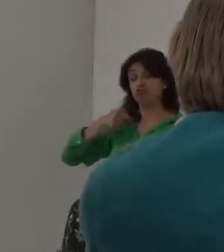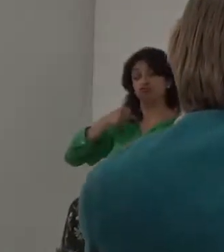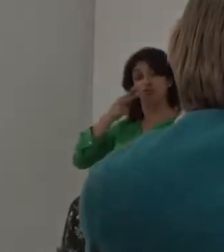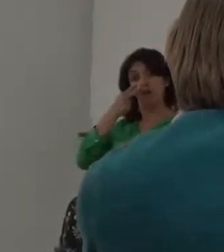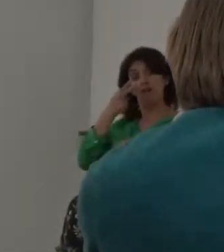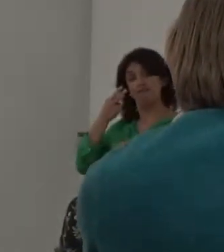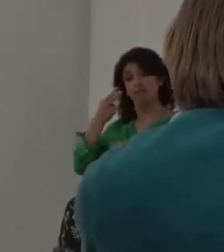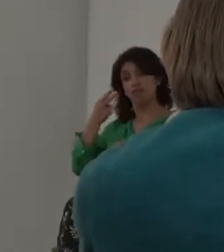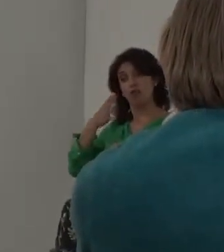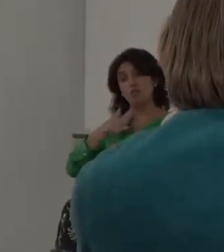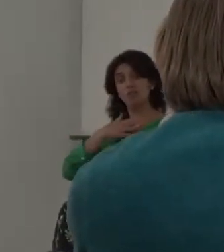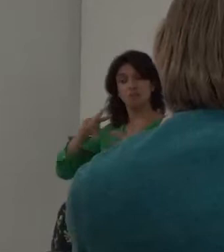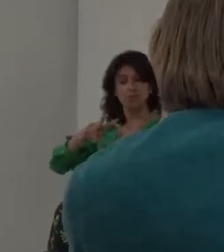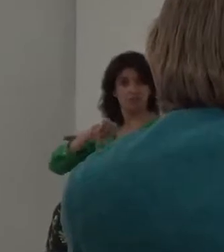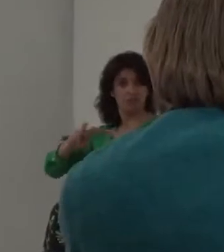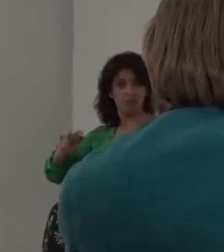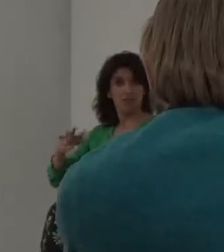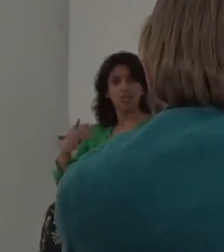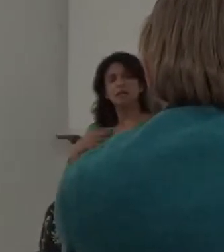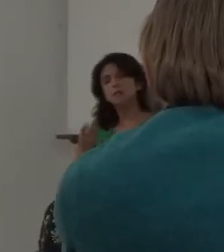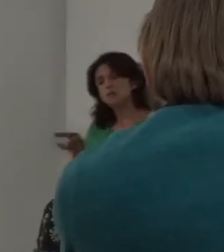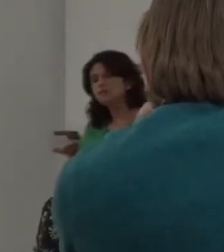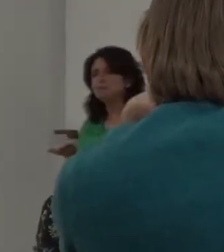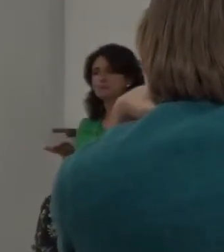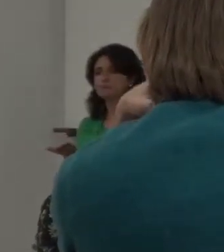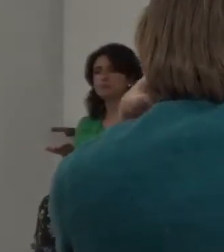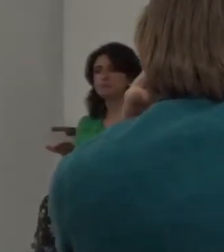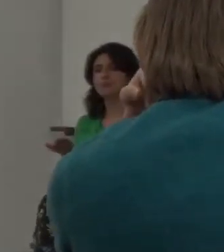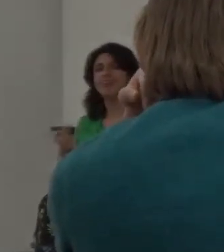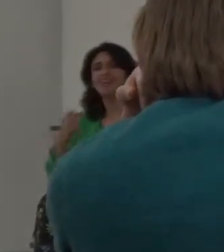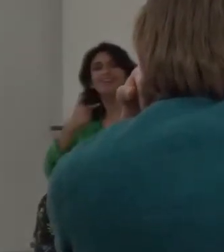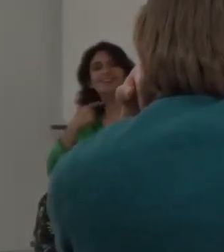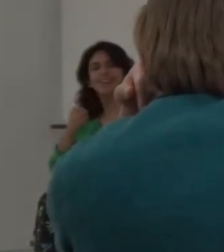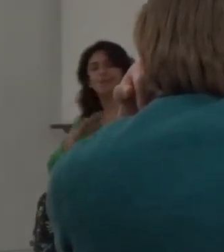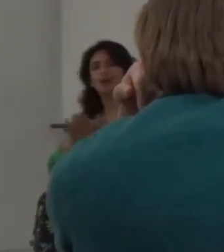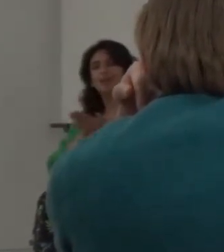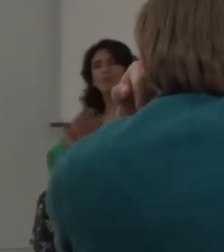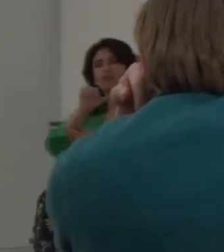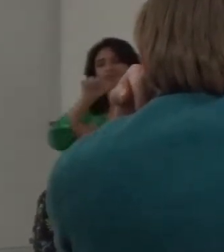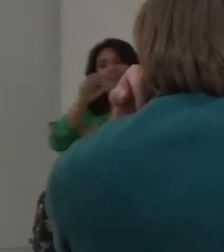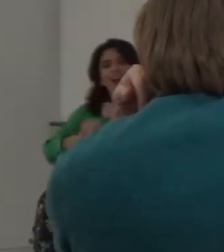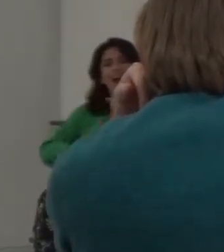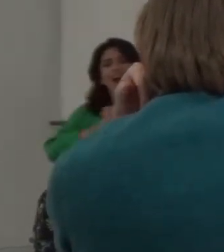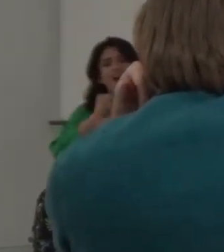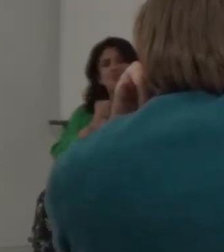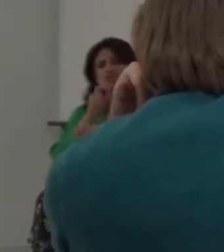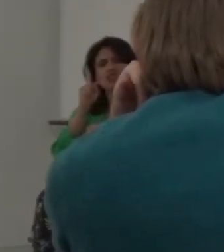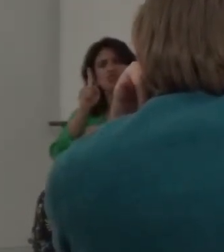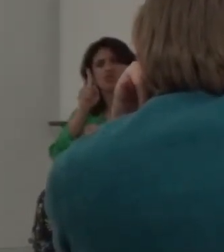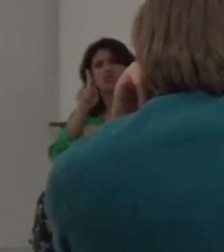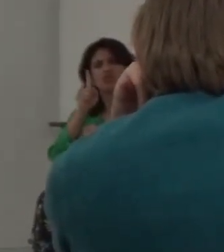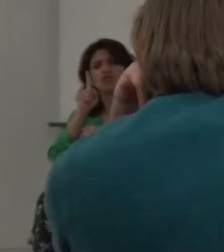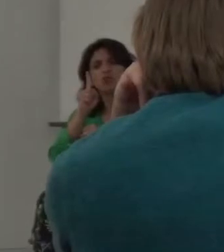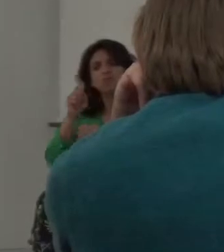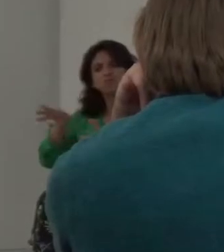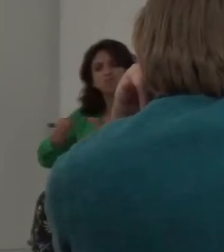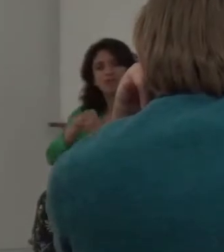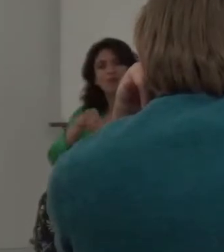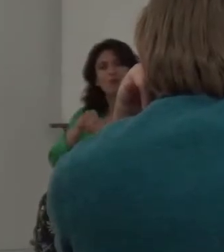hemos observado en algunas investigaciones que hemos hecho que los niños, por ejemplo, de 6 años no incluyen el final de los